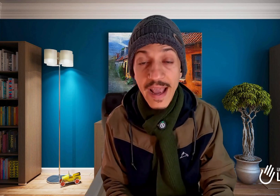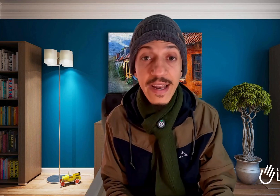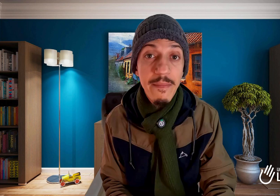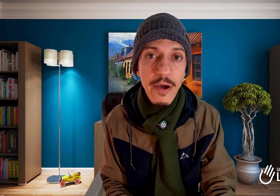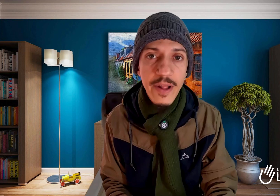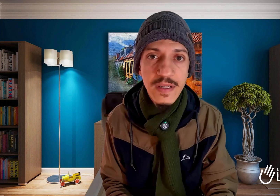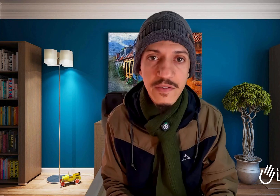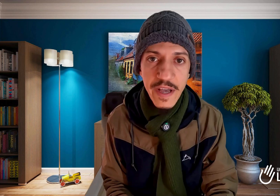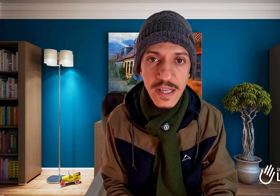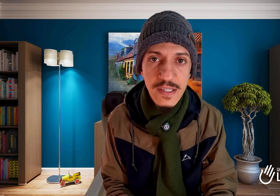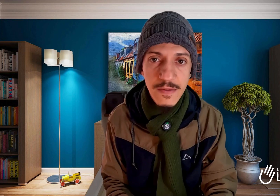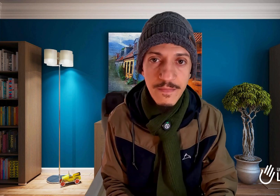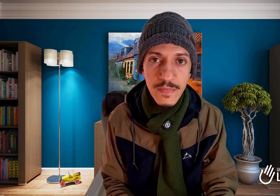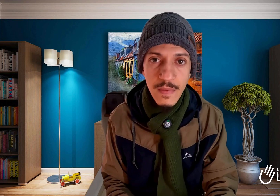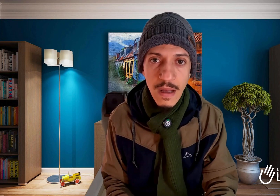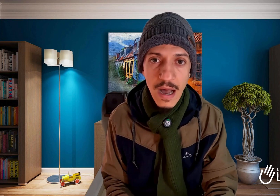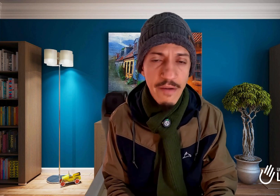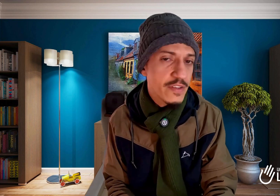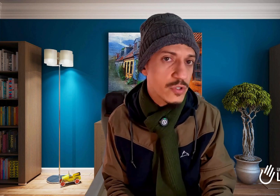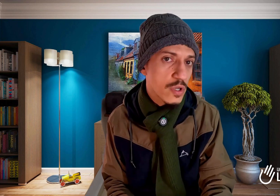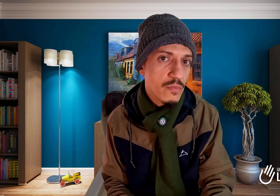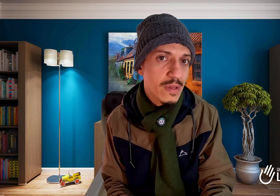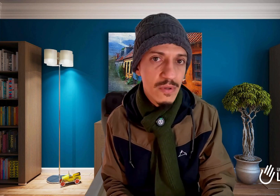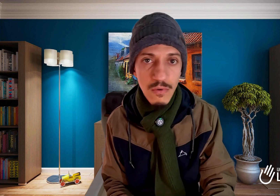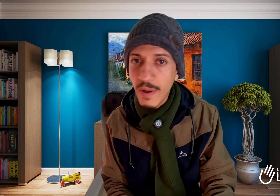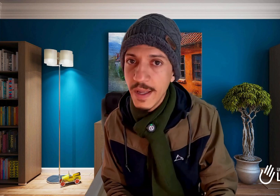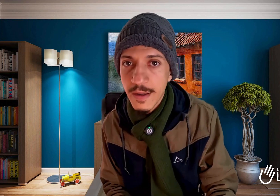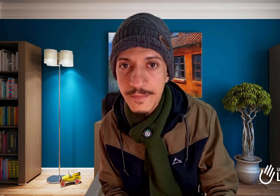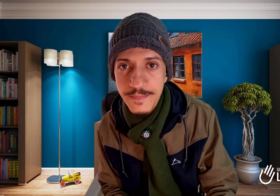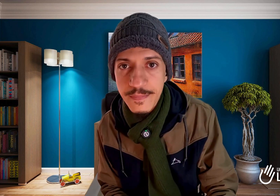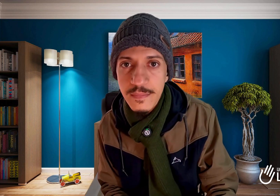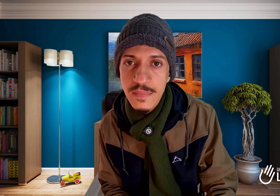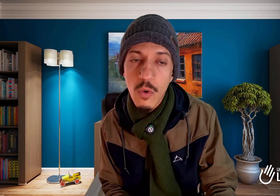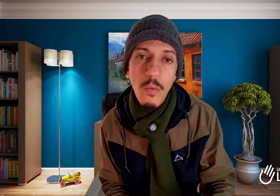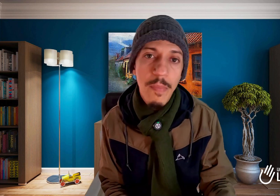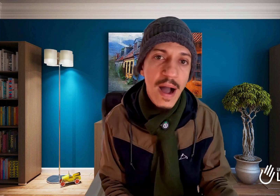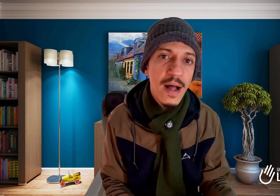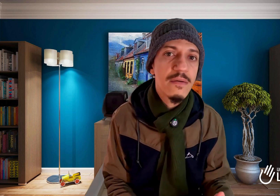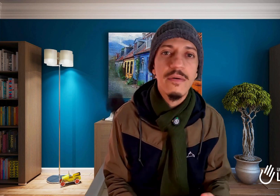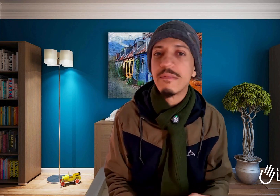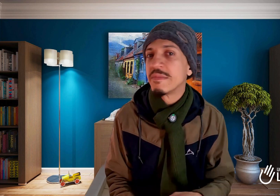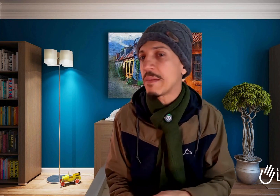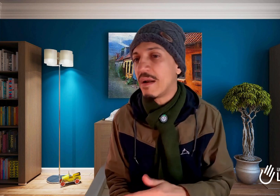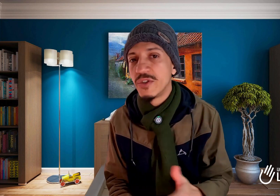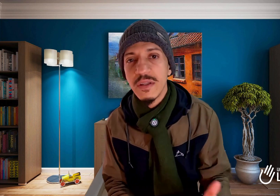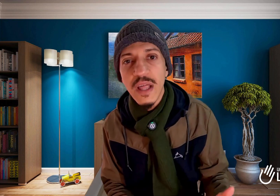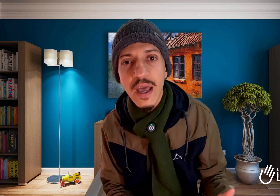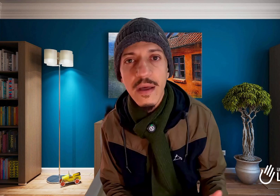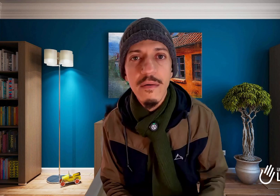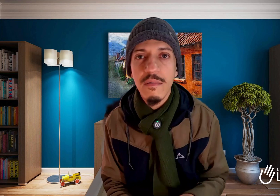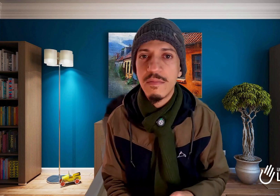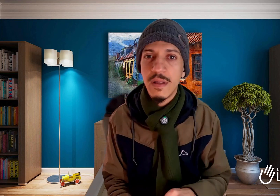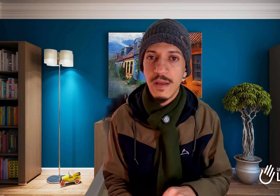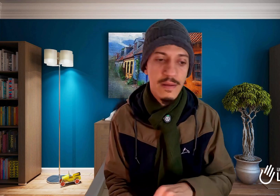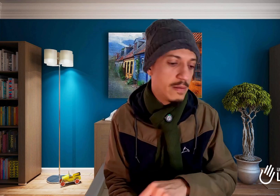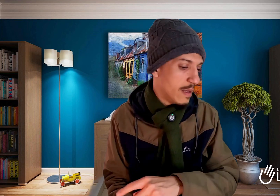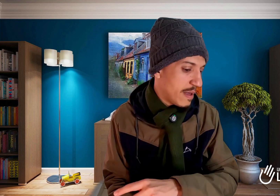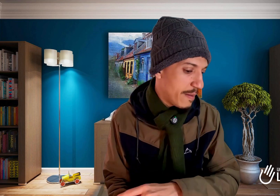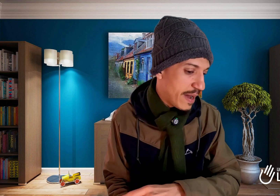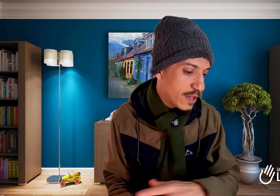maioria das vezes, a vida de todo mundo é muito corrida. Está ocupado, trabalha o dia inteiro, tem marido para